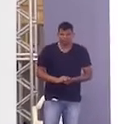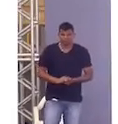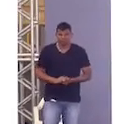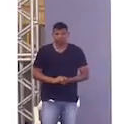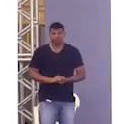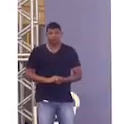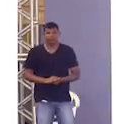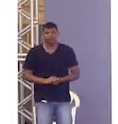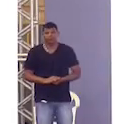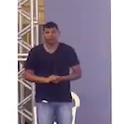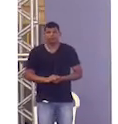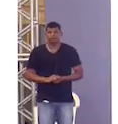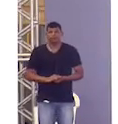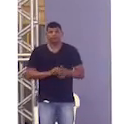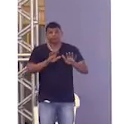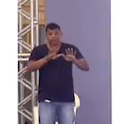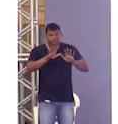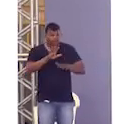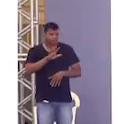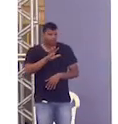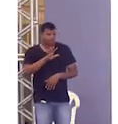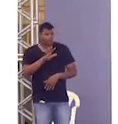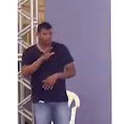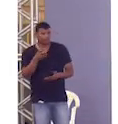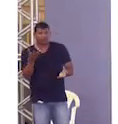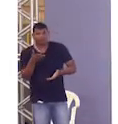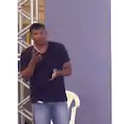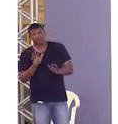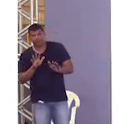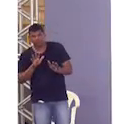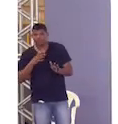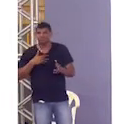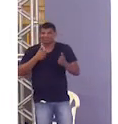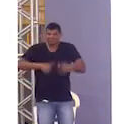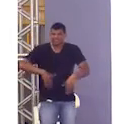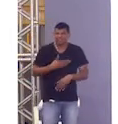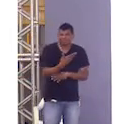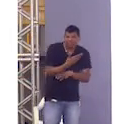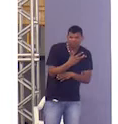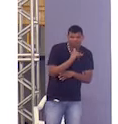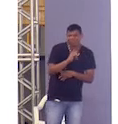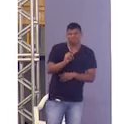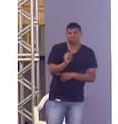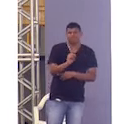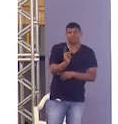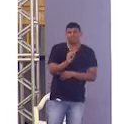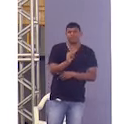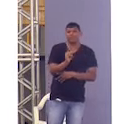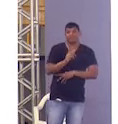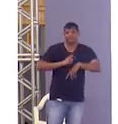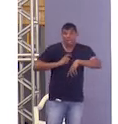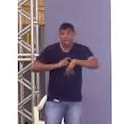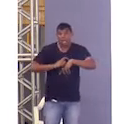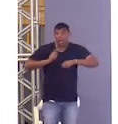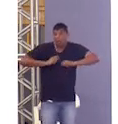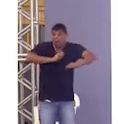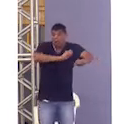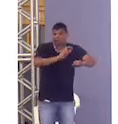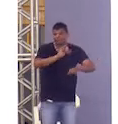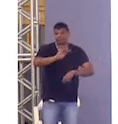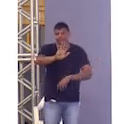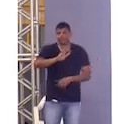Agora, vamos passar rapidamente aqui. Eu não vou explicar isso aqui não, tá? Para a gente ganhar um pouco de tempo.